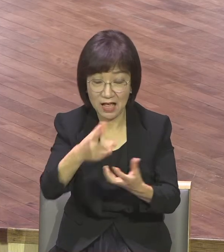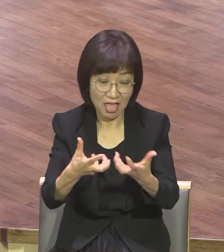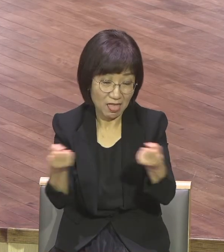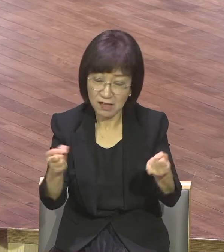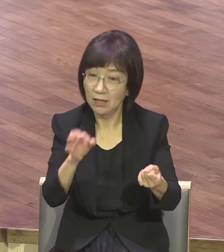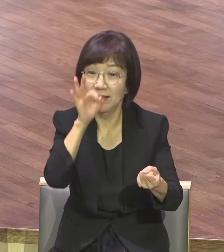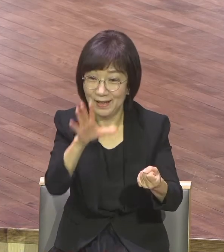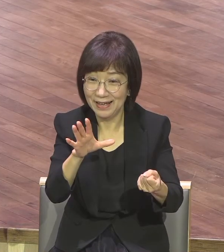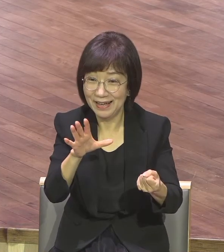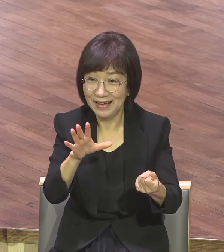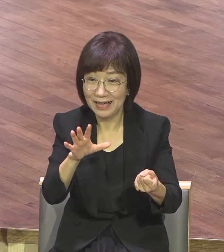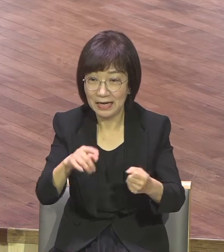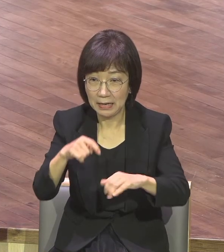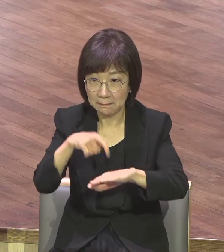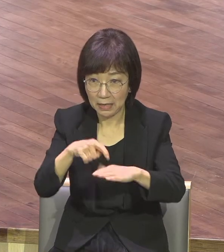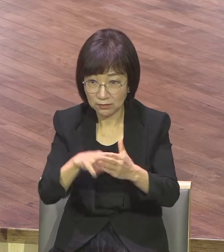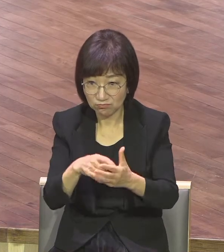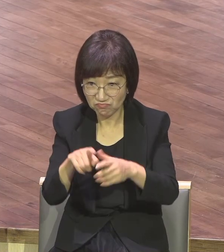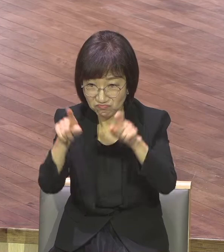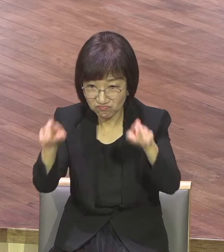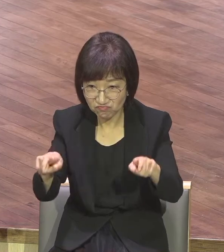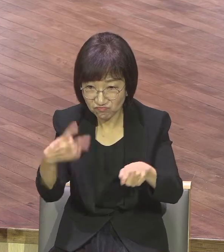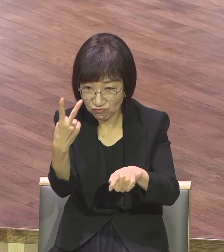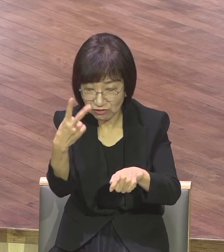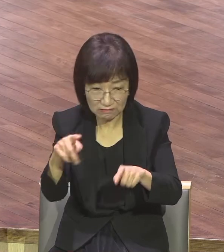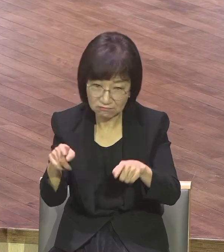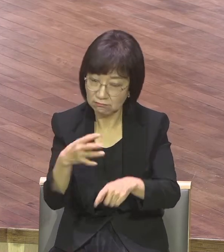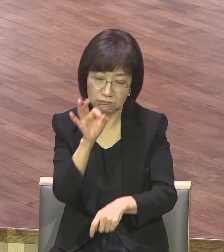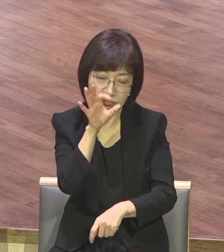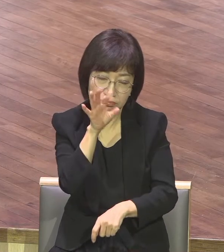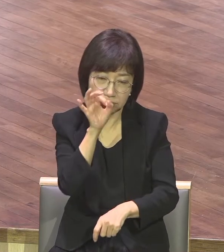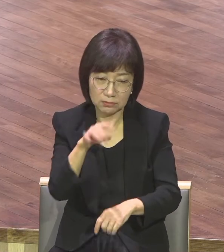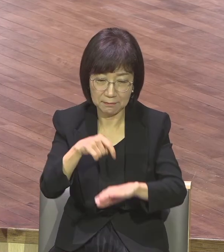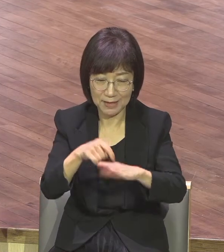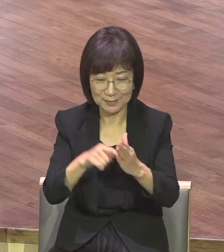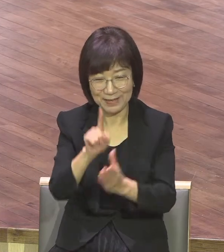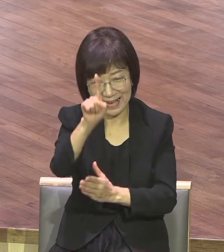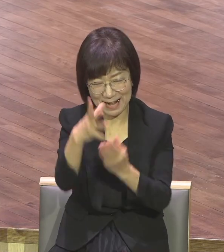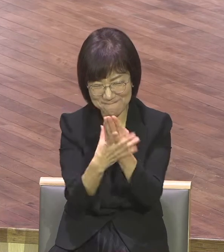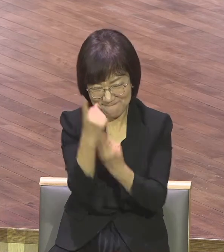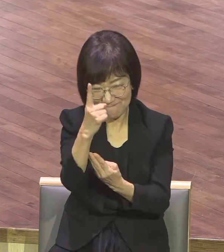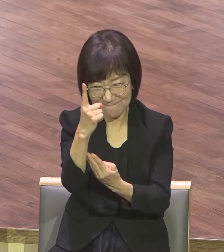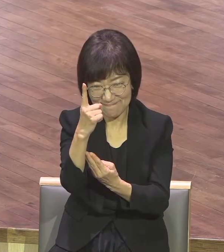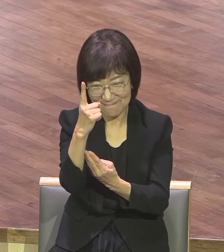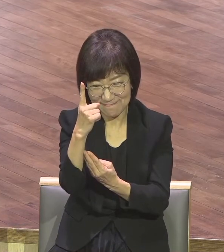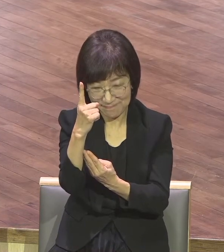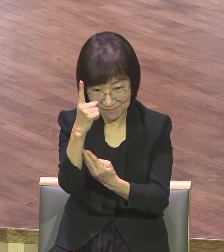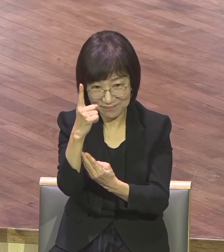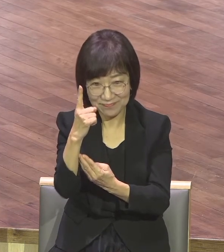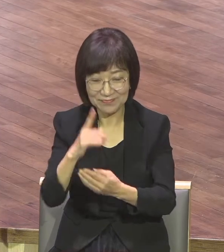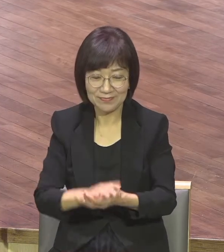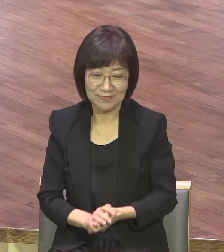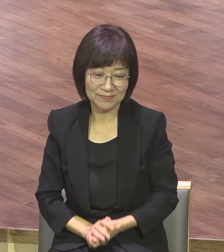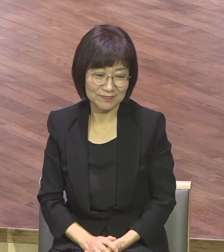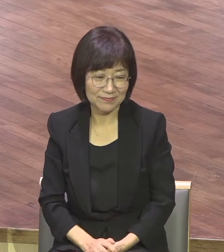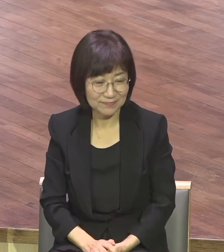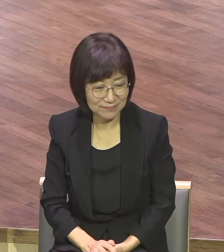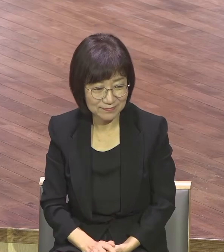어? 이 두 마음 품지 않는다 말이에요. 우리 신앙생활 하면서요 전심으로의 영적 자세가